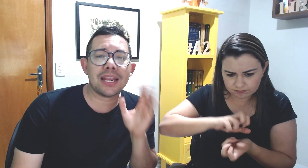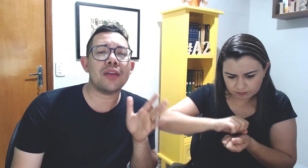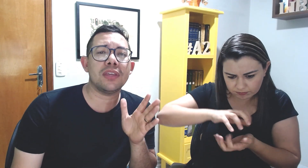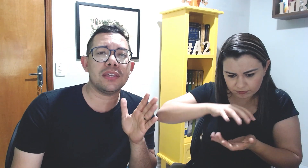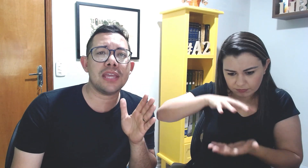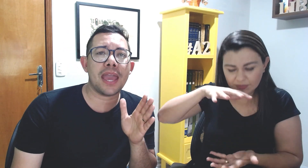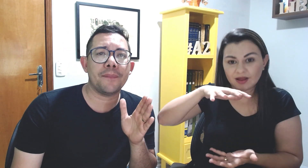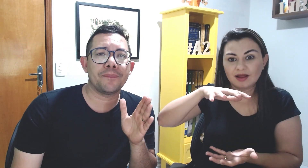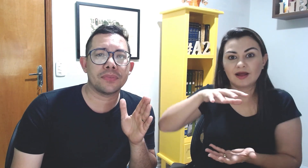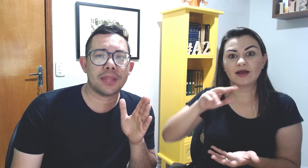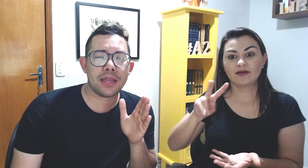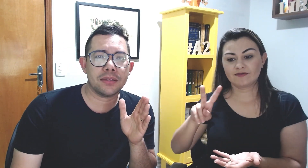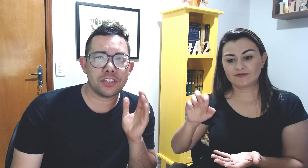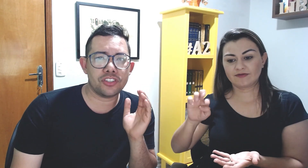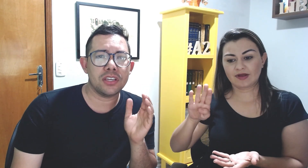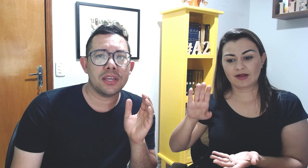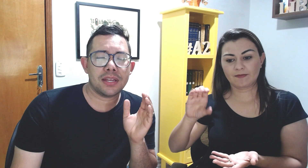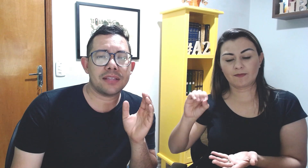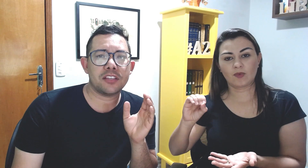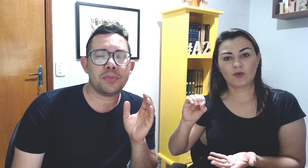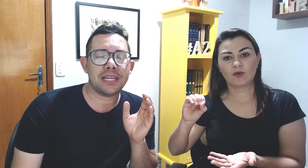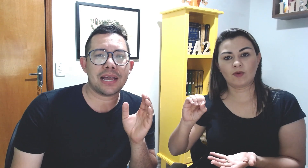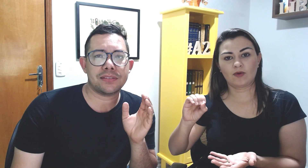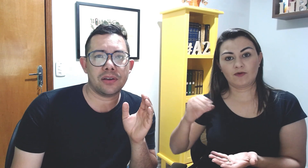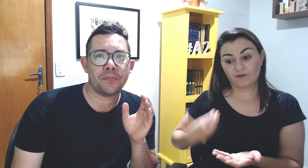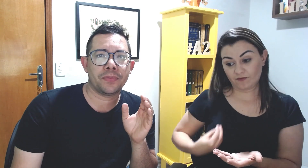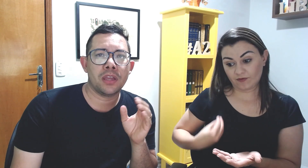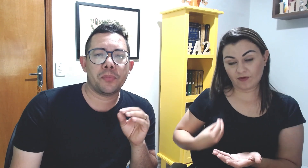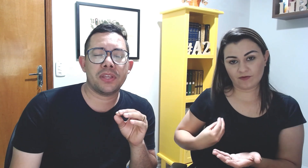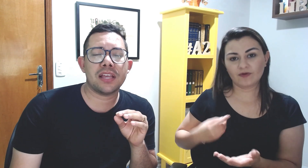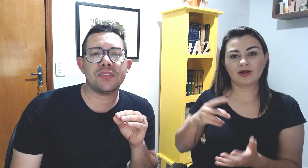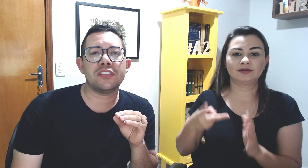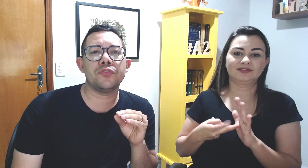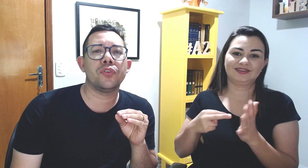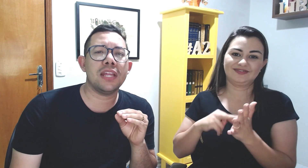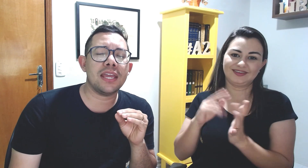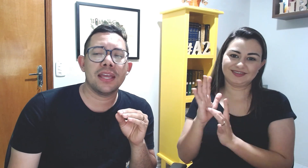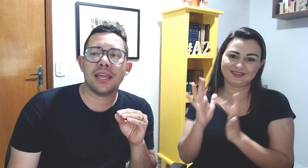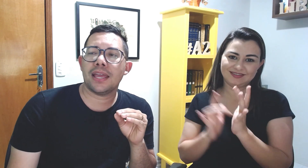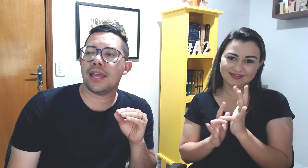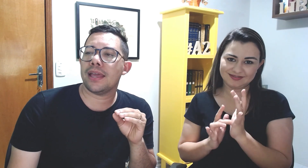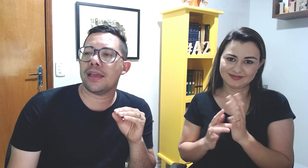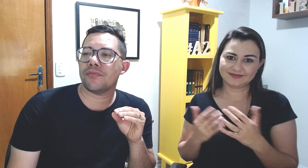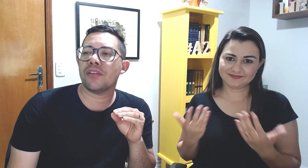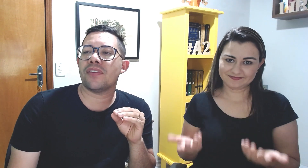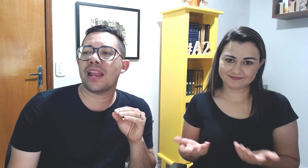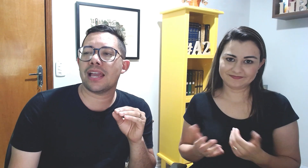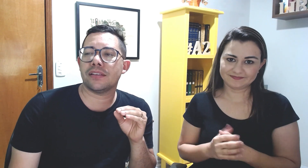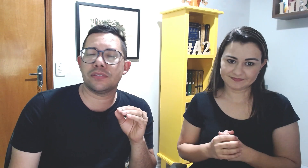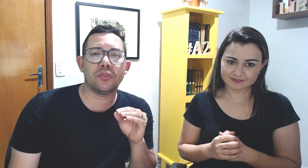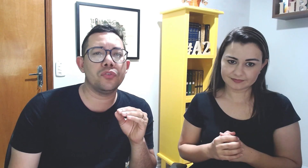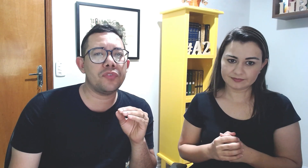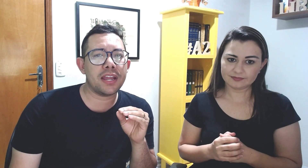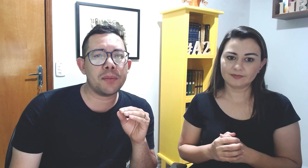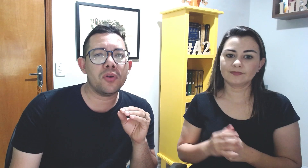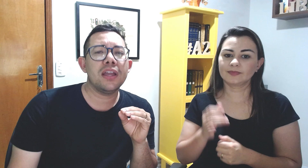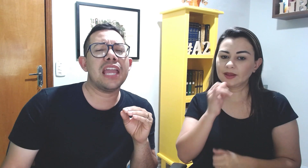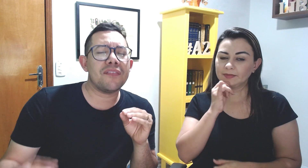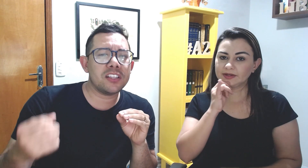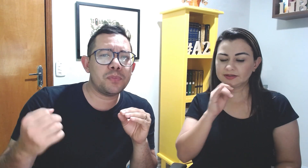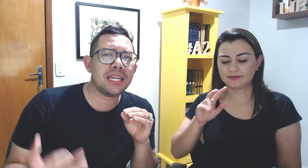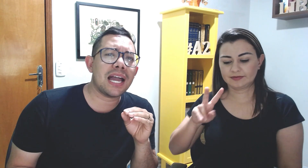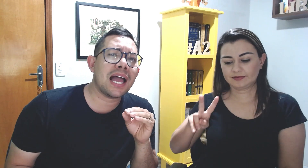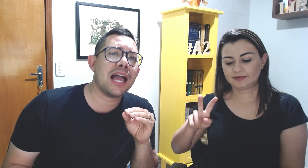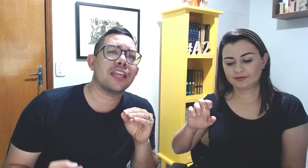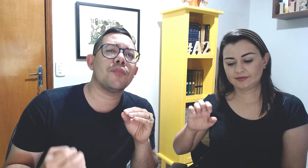deixar claro o que é, tá? A gente, nessa explicação. Porque às vezes se for ler, vai falar a questão do verbo, e